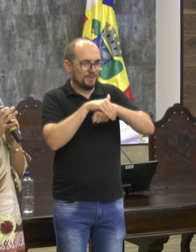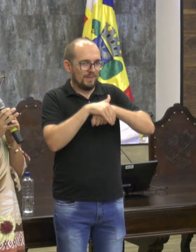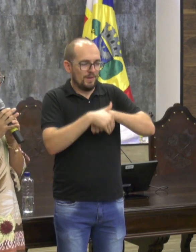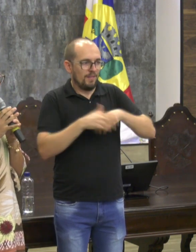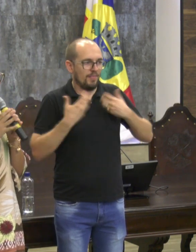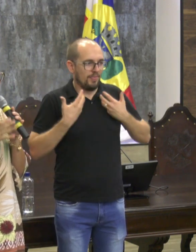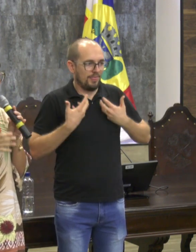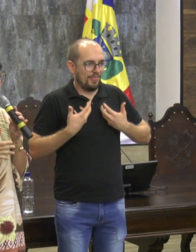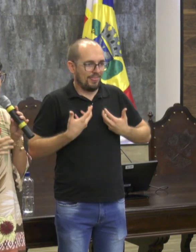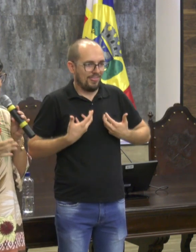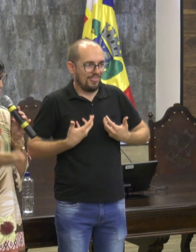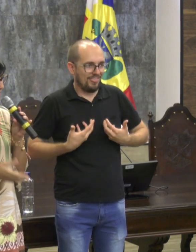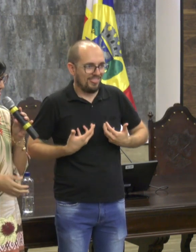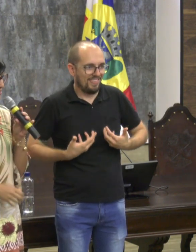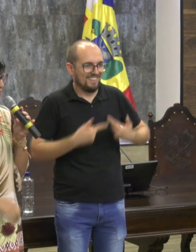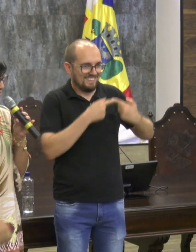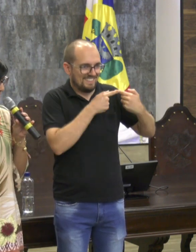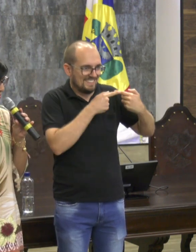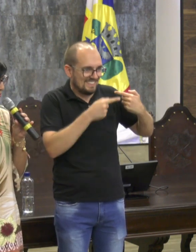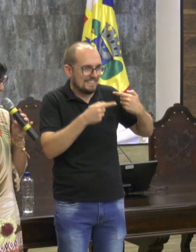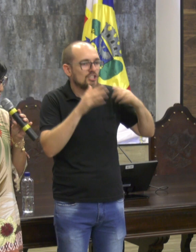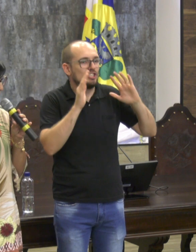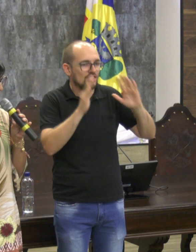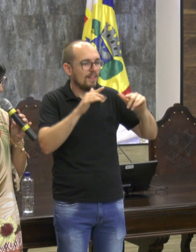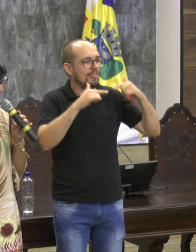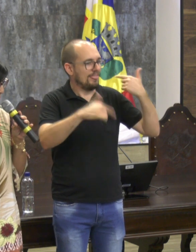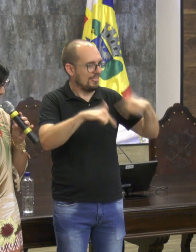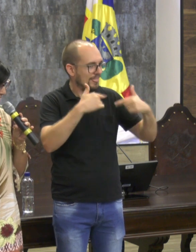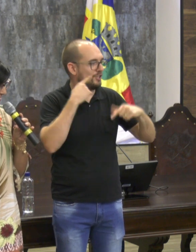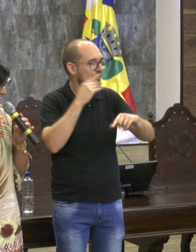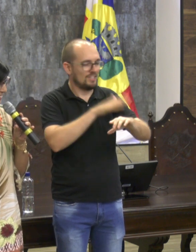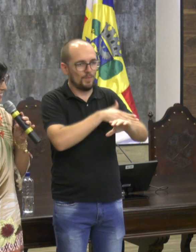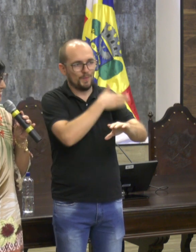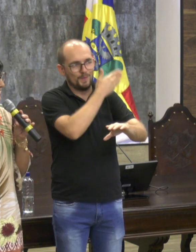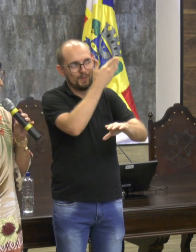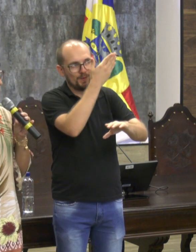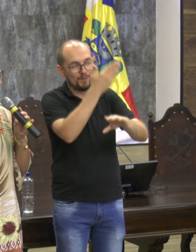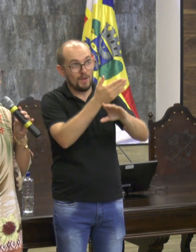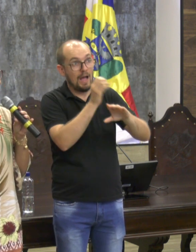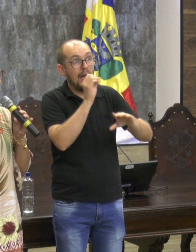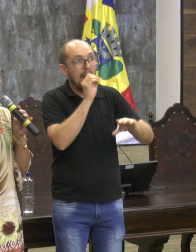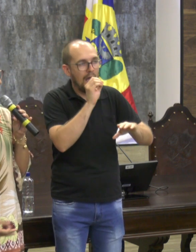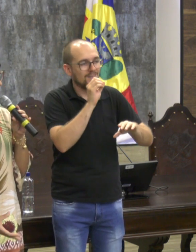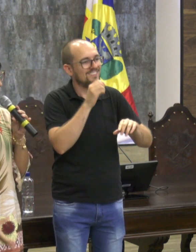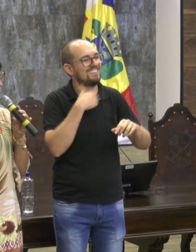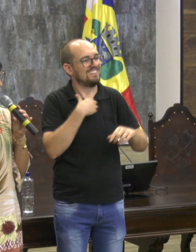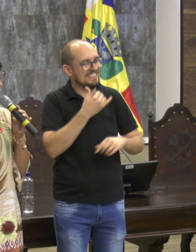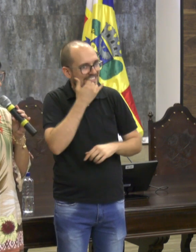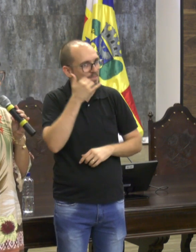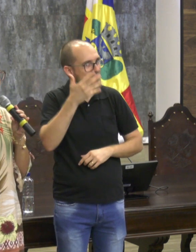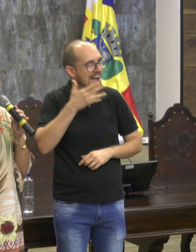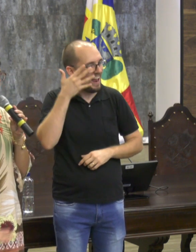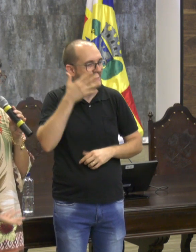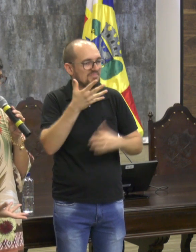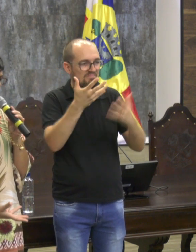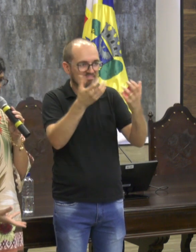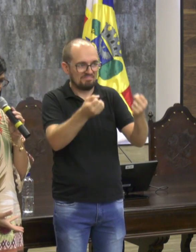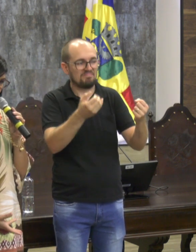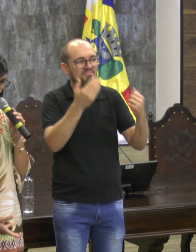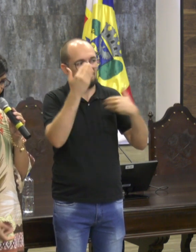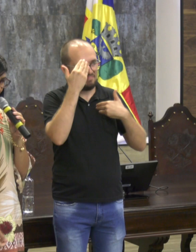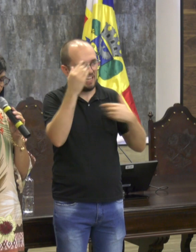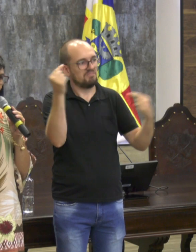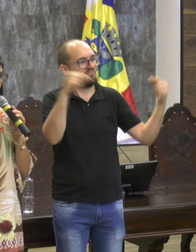de semana, que todos com certeza já passaram pela jornada de trabalho, né? E de estarem aqui para ouvir um pouquinho